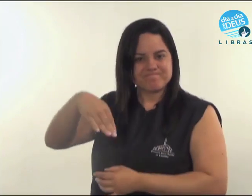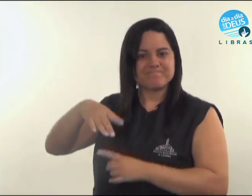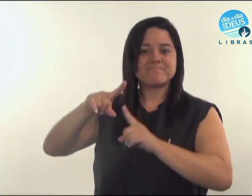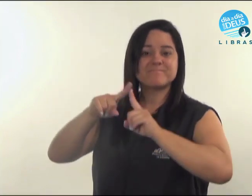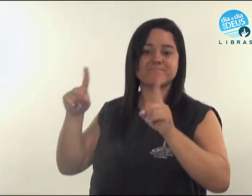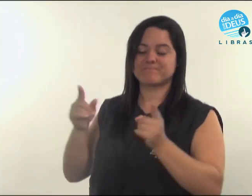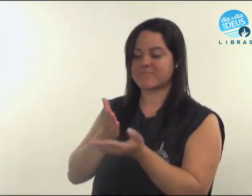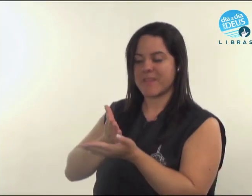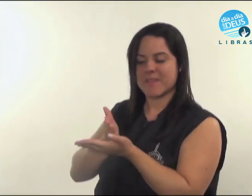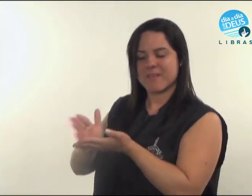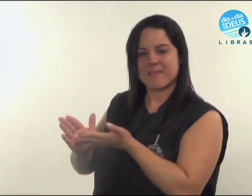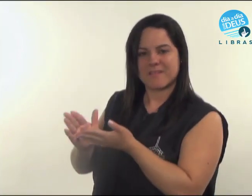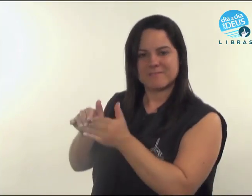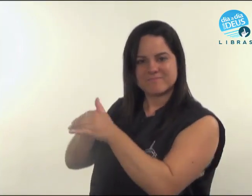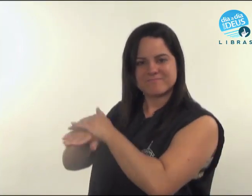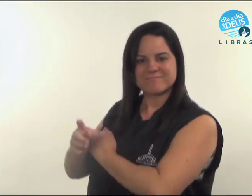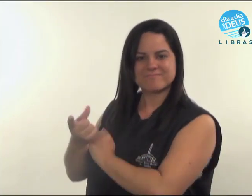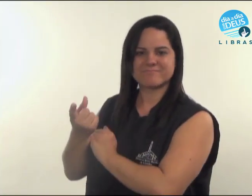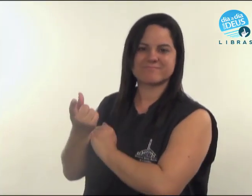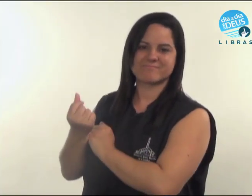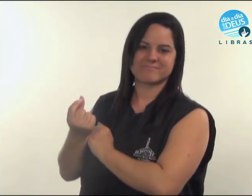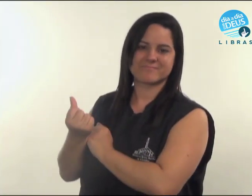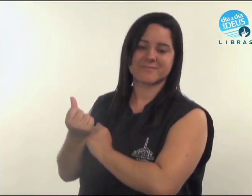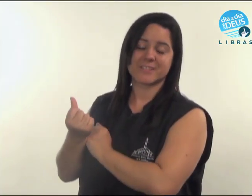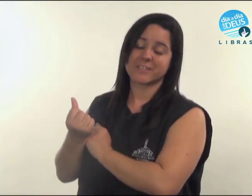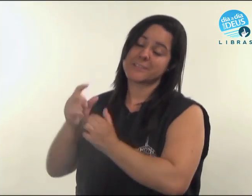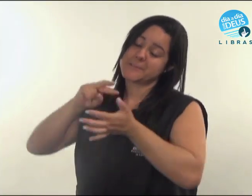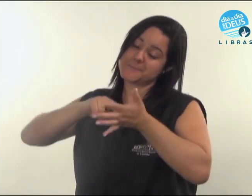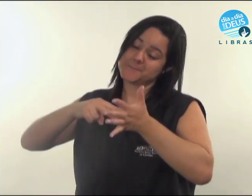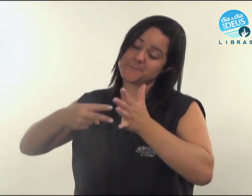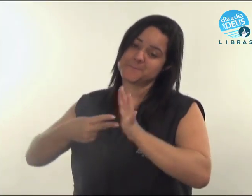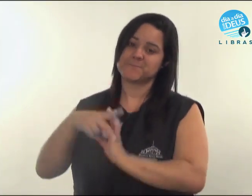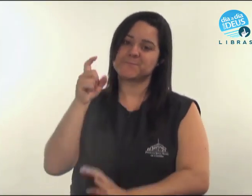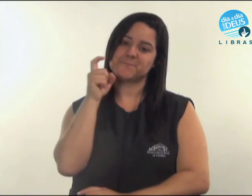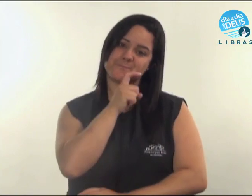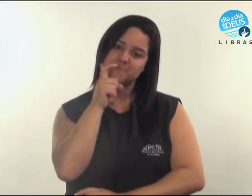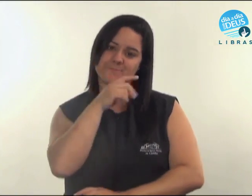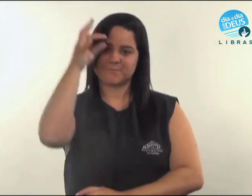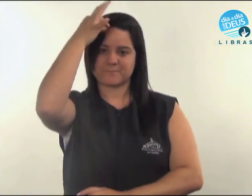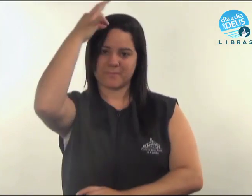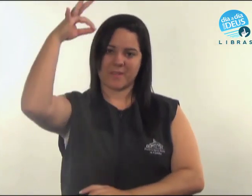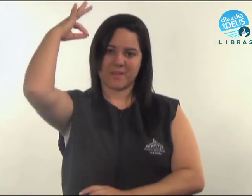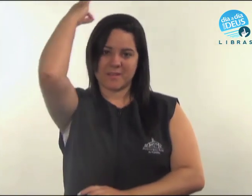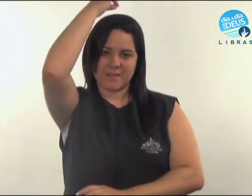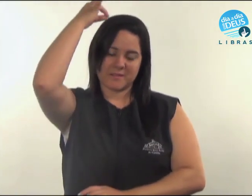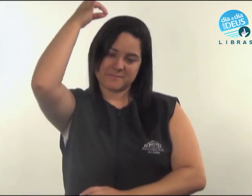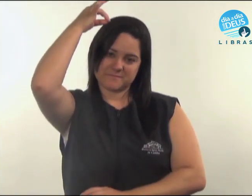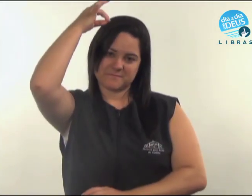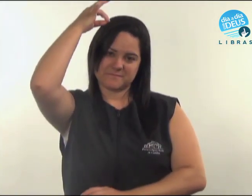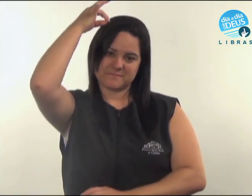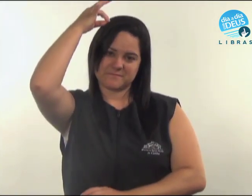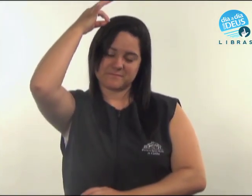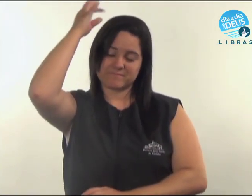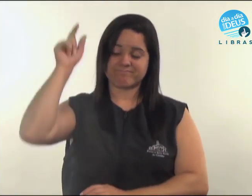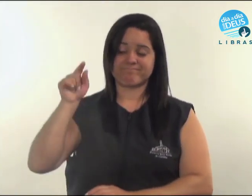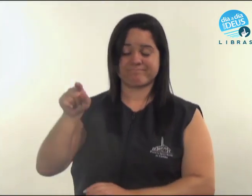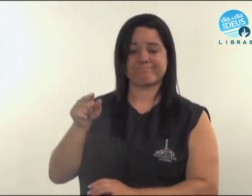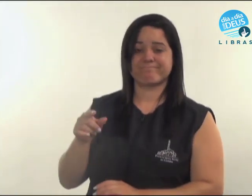Espírito Santo. E esta forma de engano geraria na comunidade o princípio da